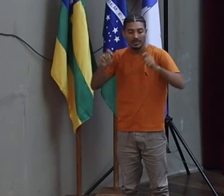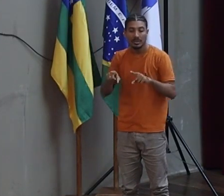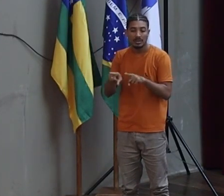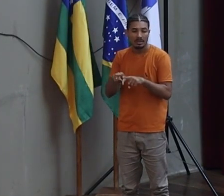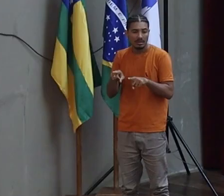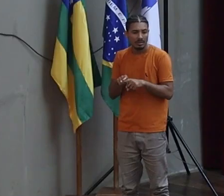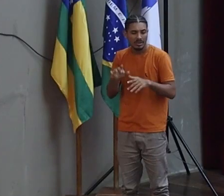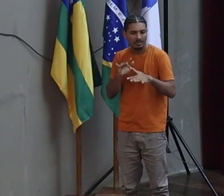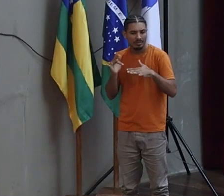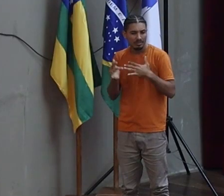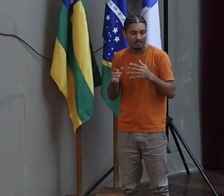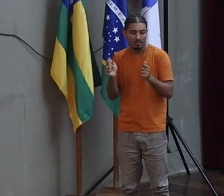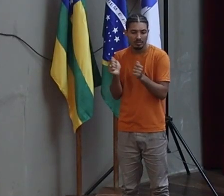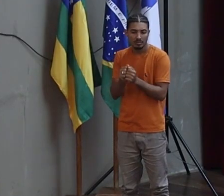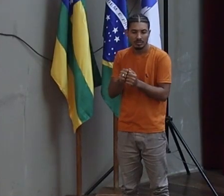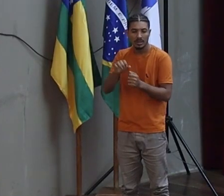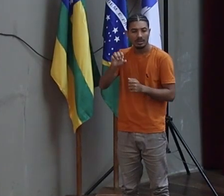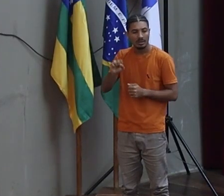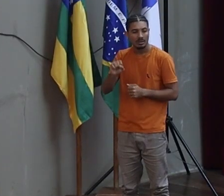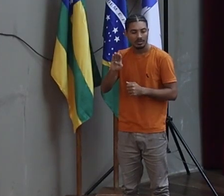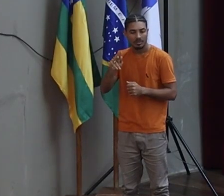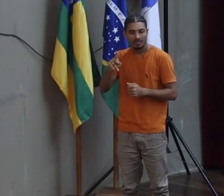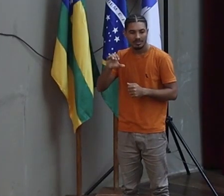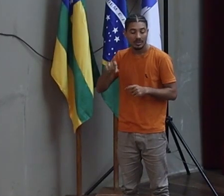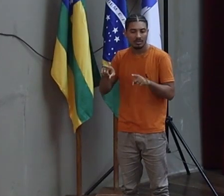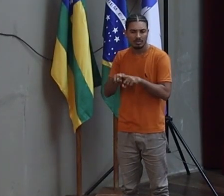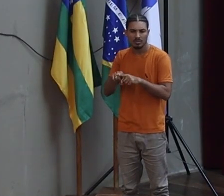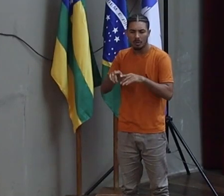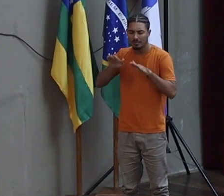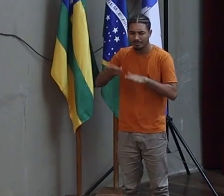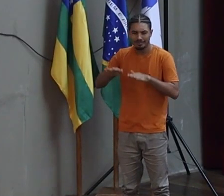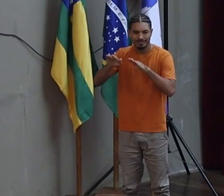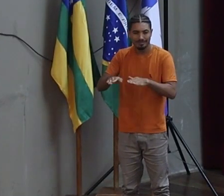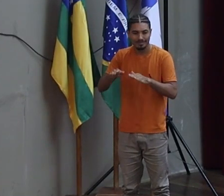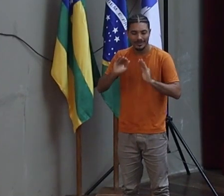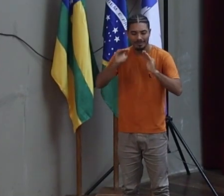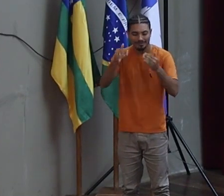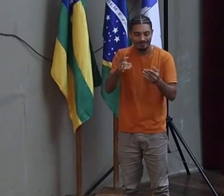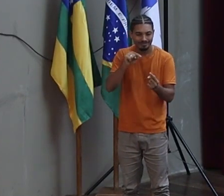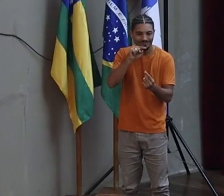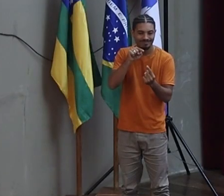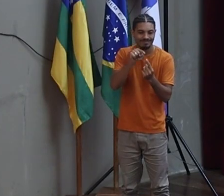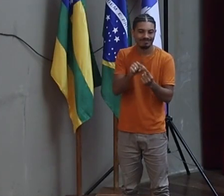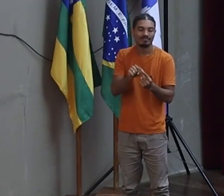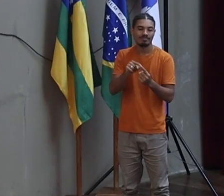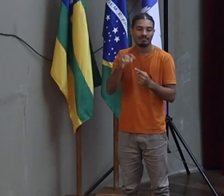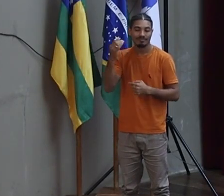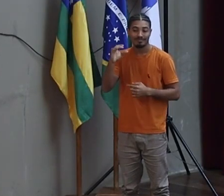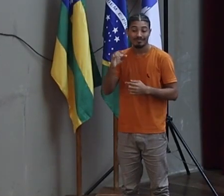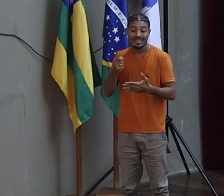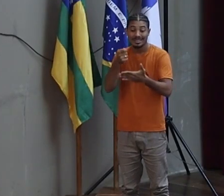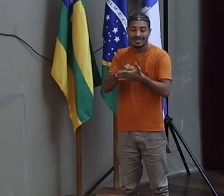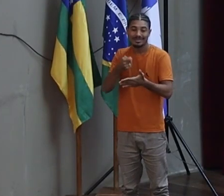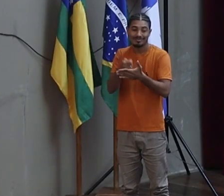tuitaços, né? Junto com a SBPC, nós fizemos uma marcha pela ciência, porque a gente sabe que nós tivemos que enfrentar o negacionismo, né?